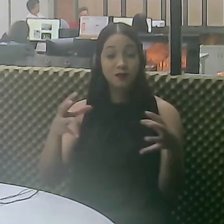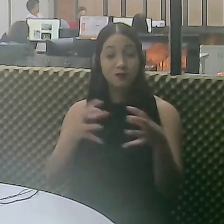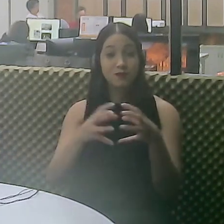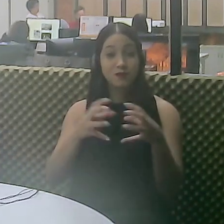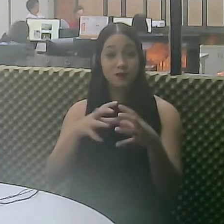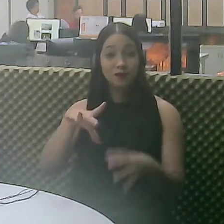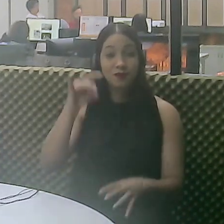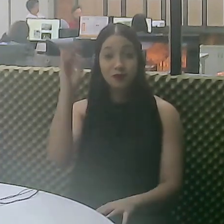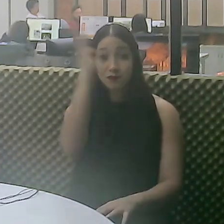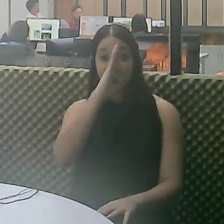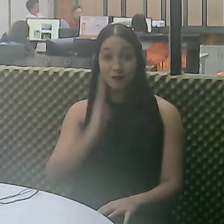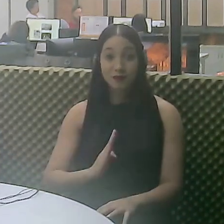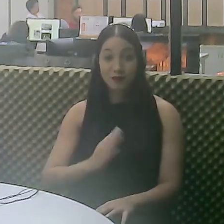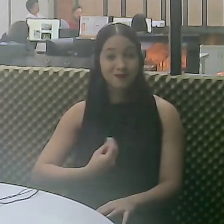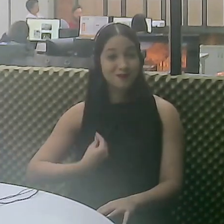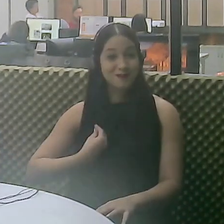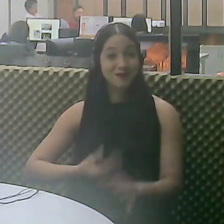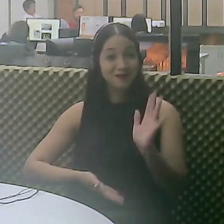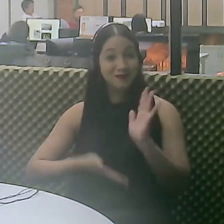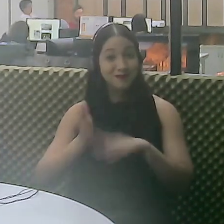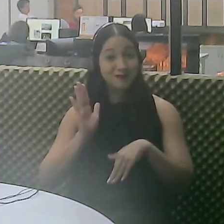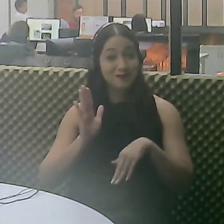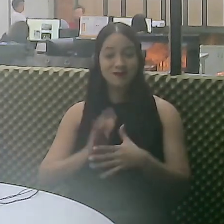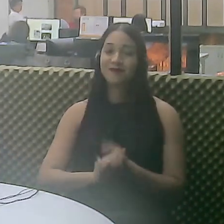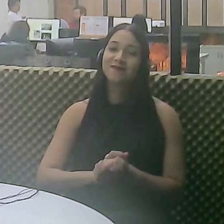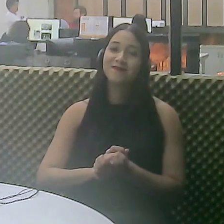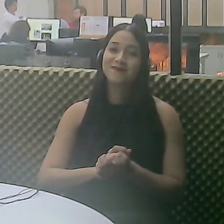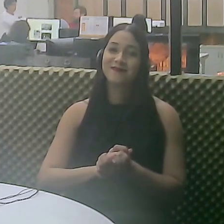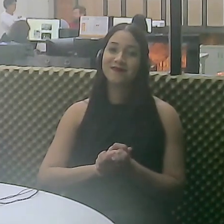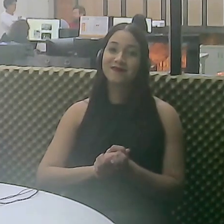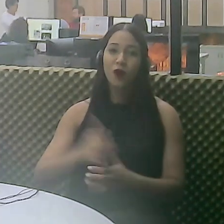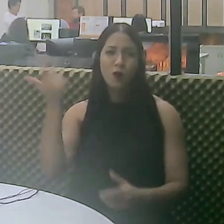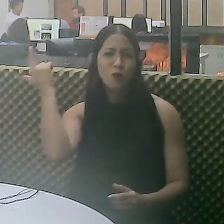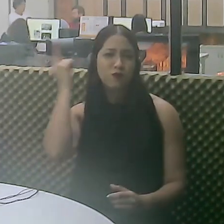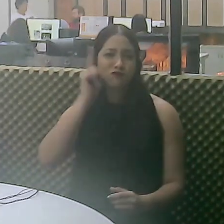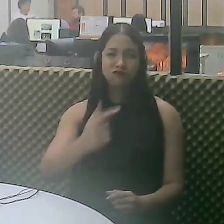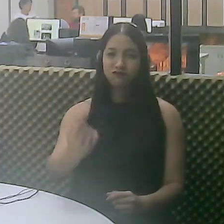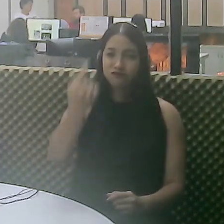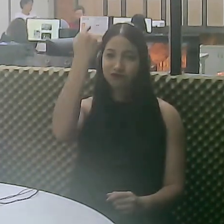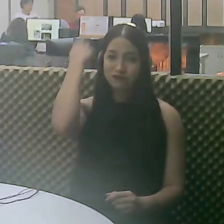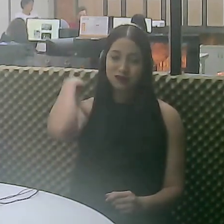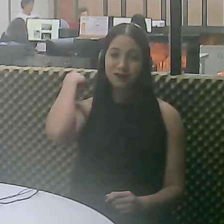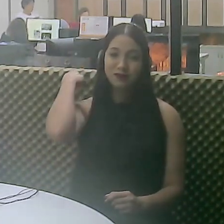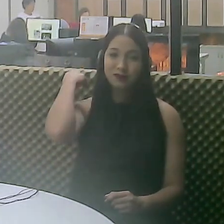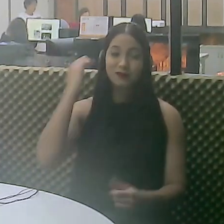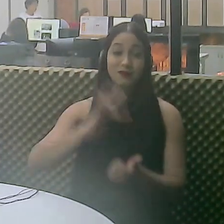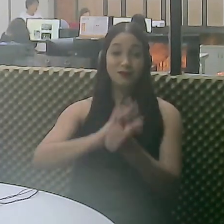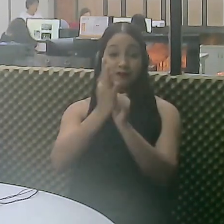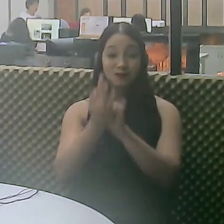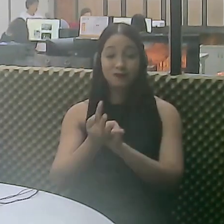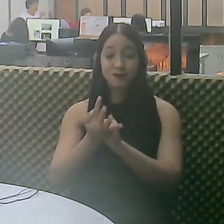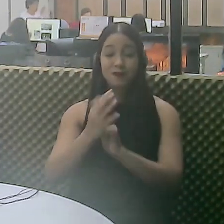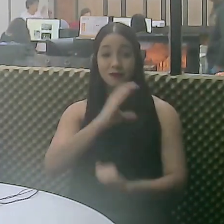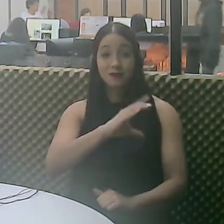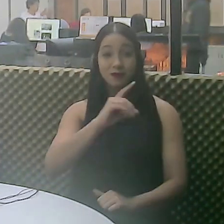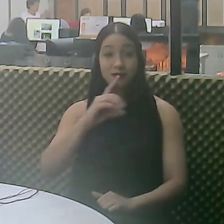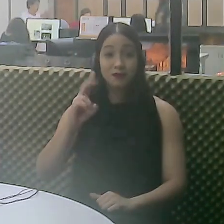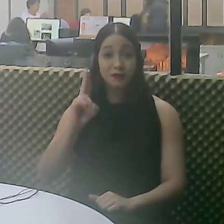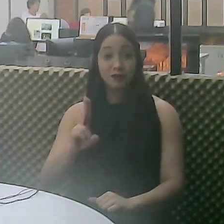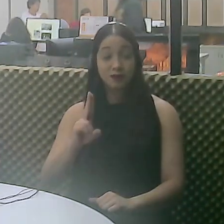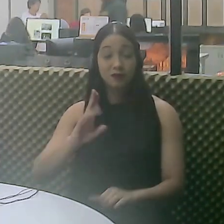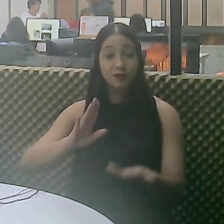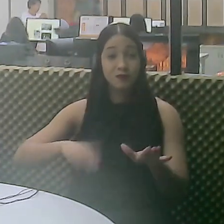parte da seleção brasileira presente na competição. Dentre as conquistas recentes dos para-atletas da Futel, CDDU, Praia